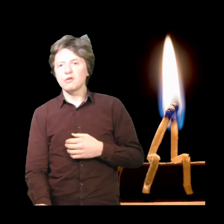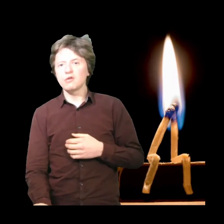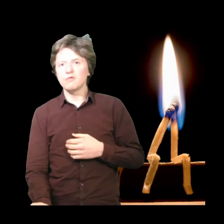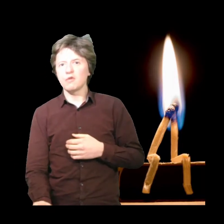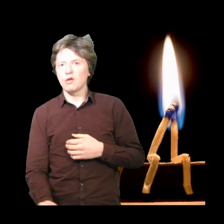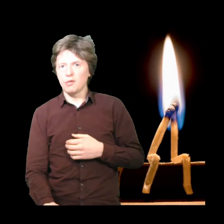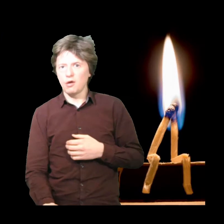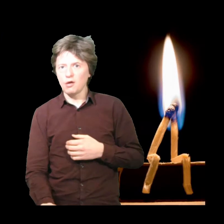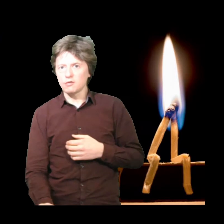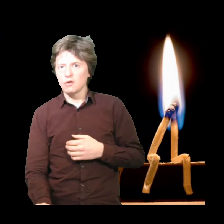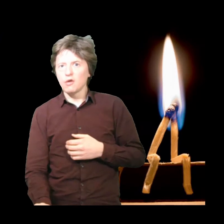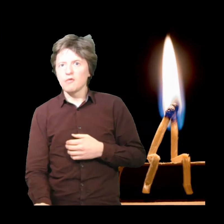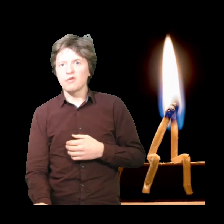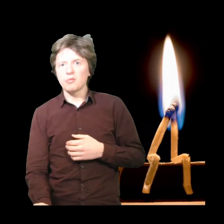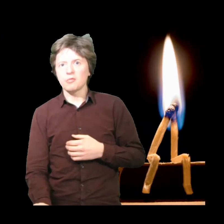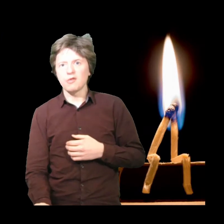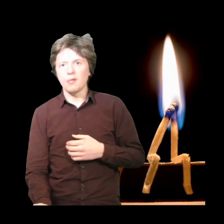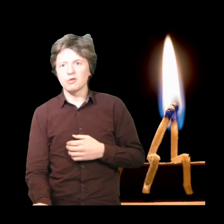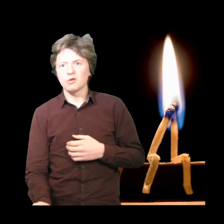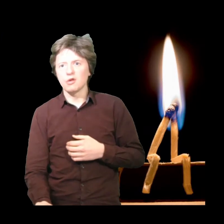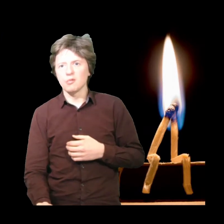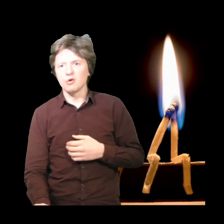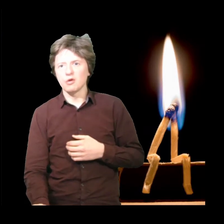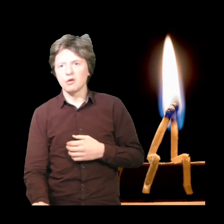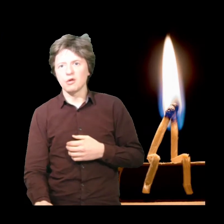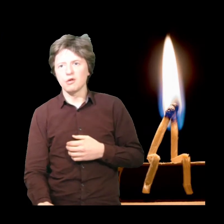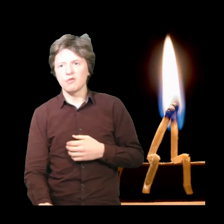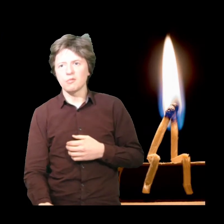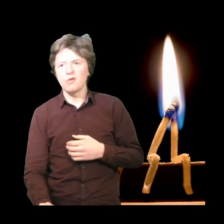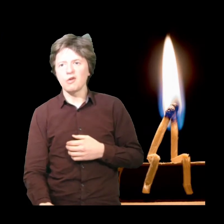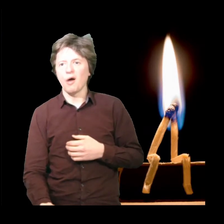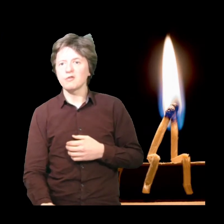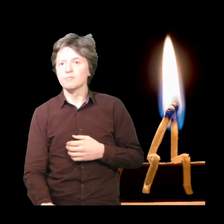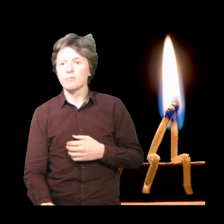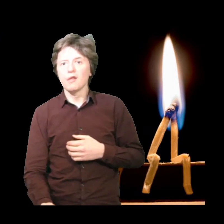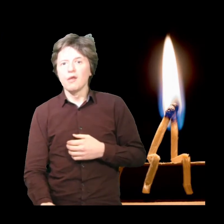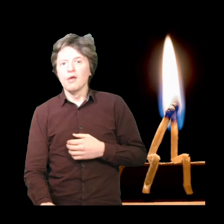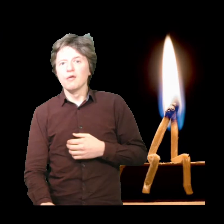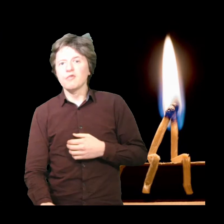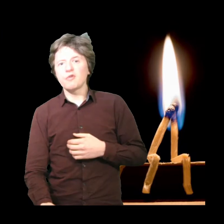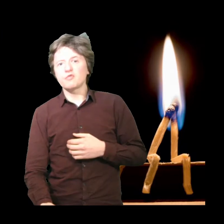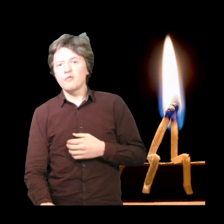die we hebben gehad. Want we hebben namelijk een hele mooie week meegemaakt. Wat was het voor week?